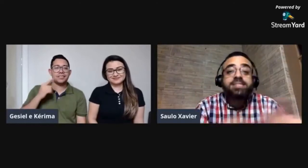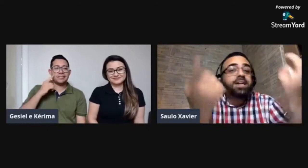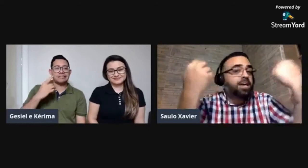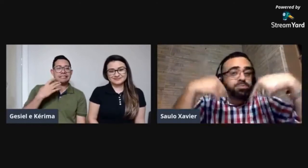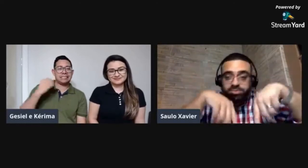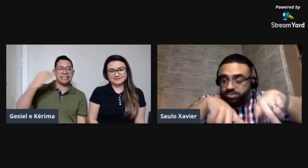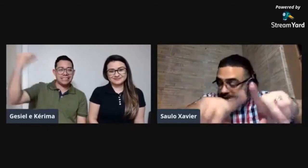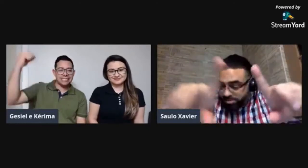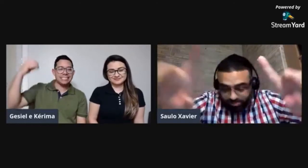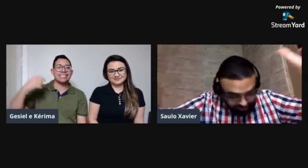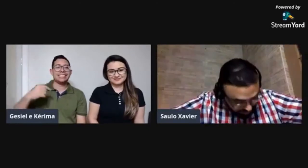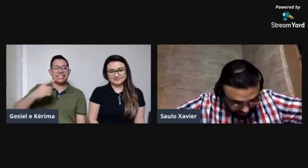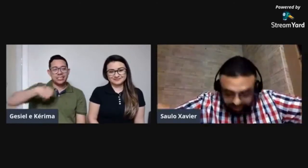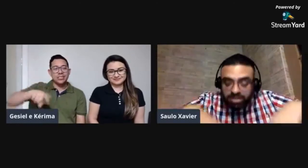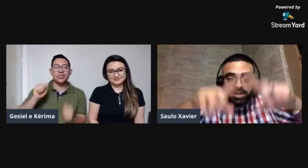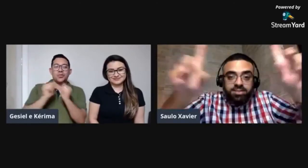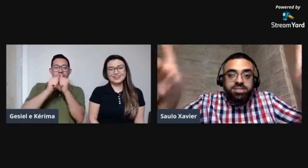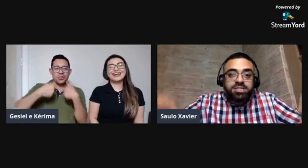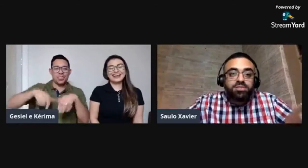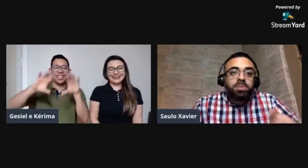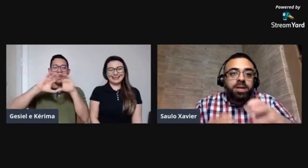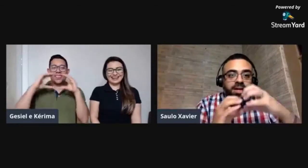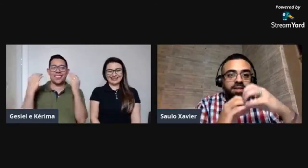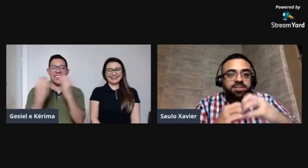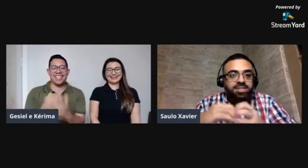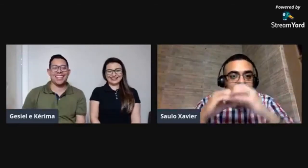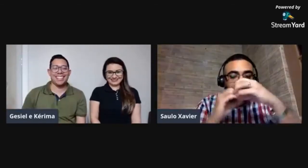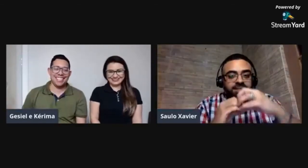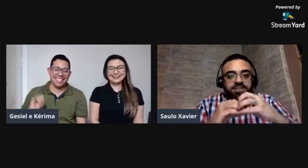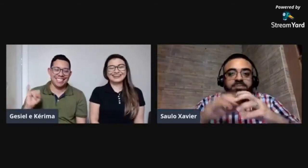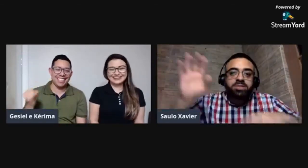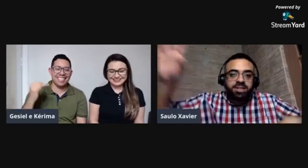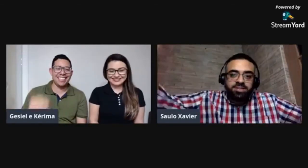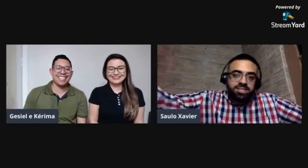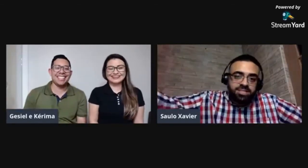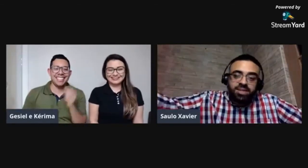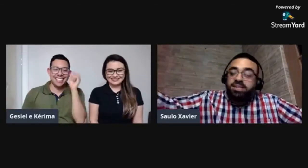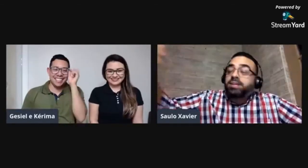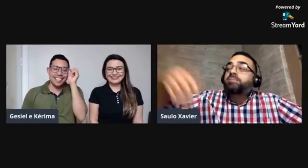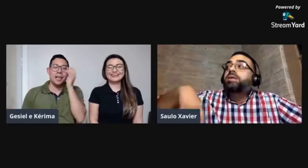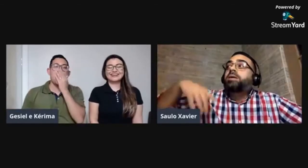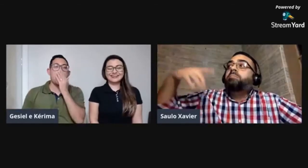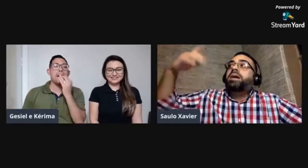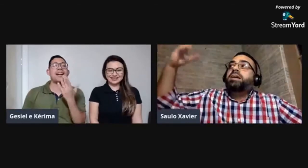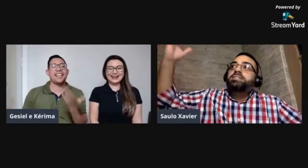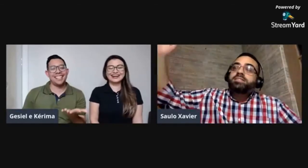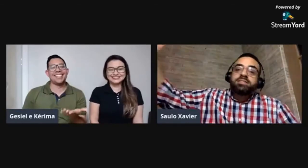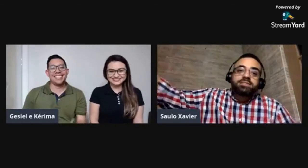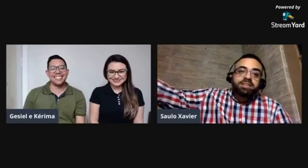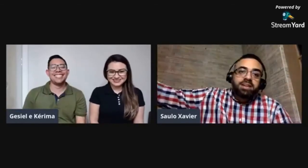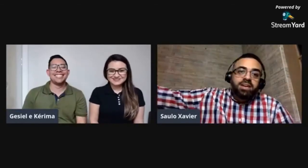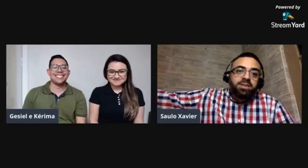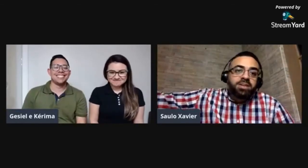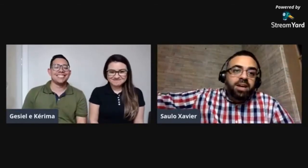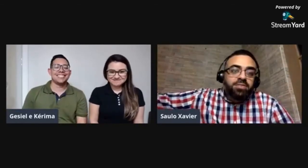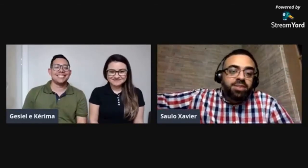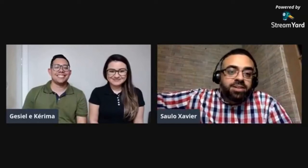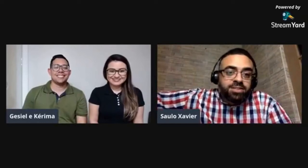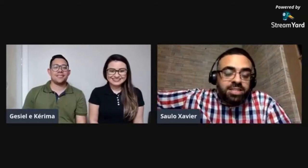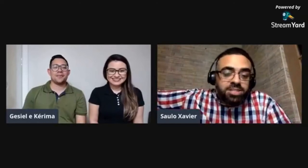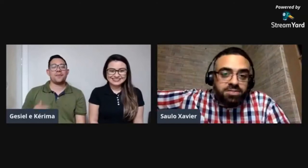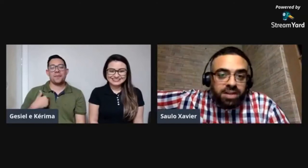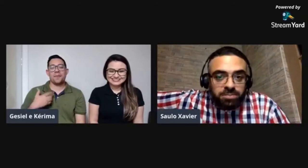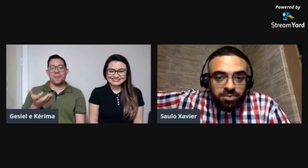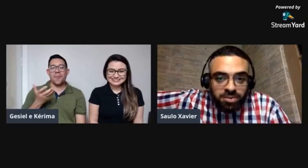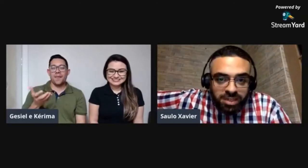para os congressos. Quero ir para os congressos tudo. Não sei se eu vou para Endos esse ano, porque não sei nem se vai ter. Mas eu quero